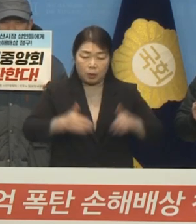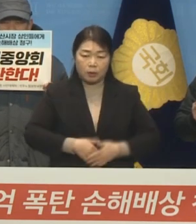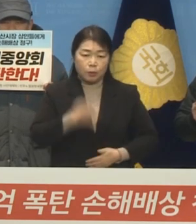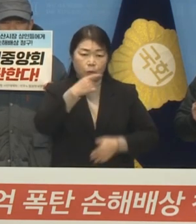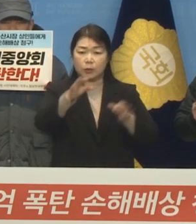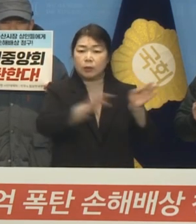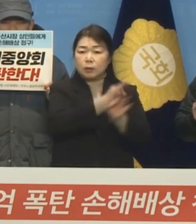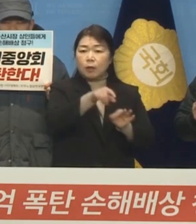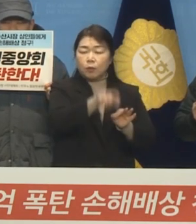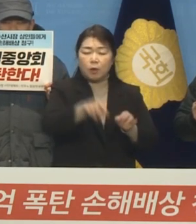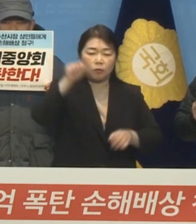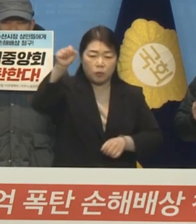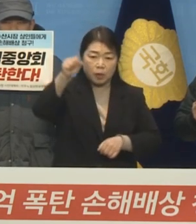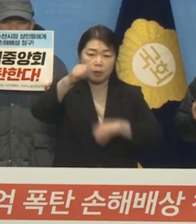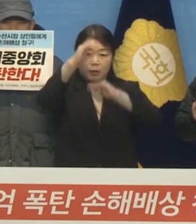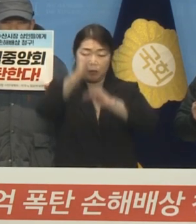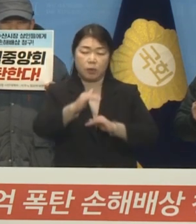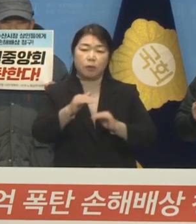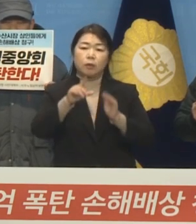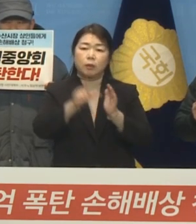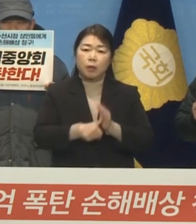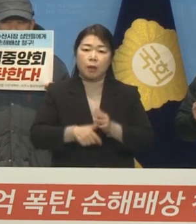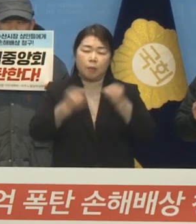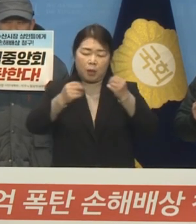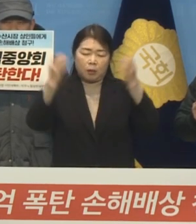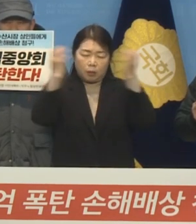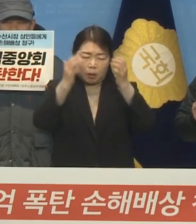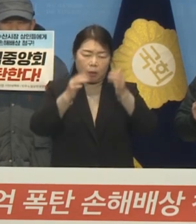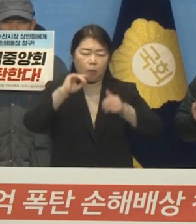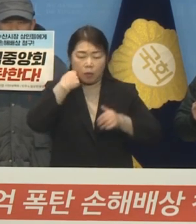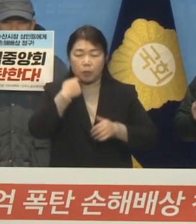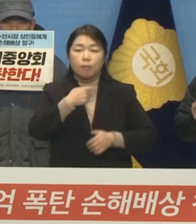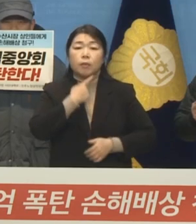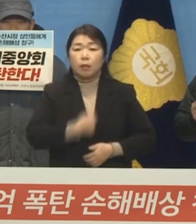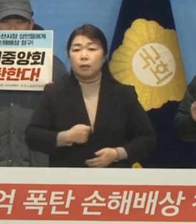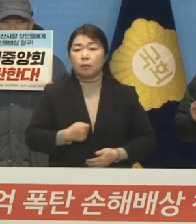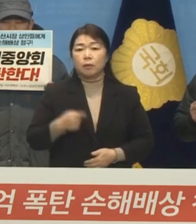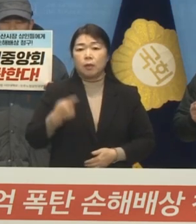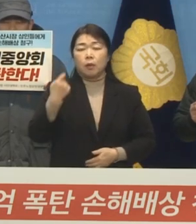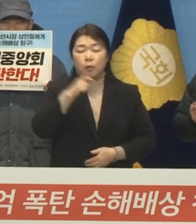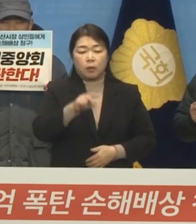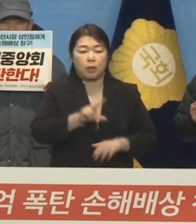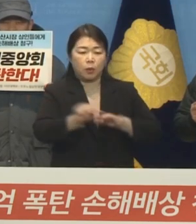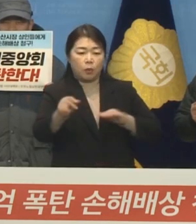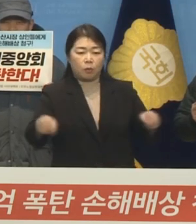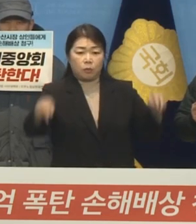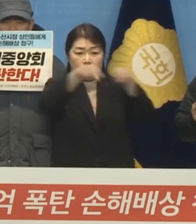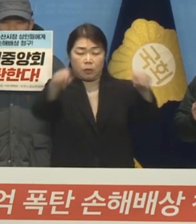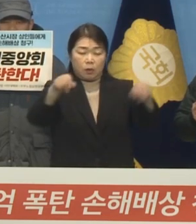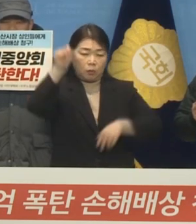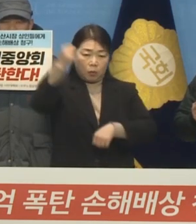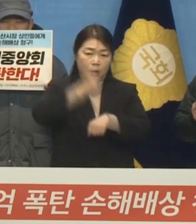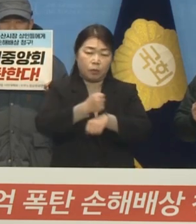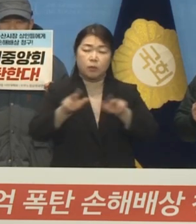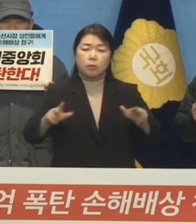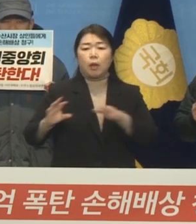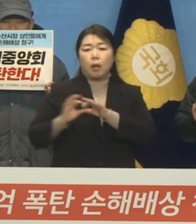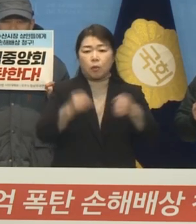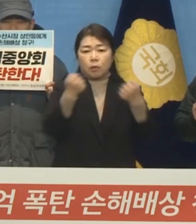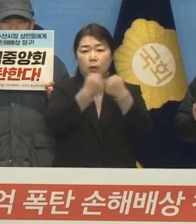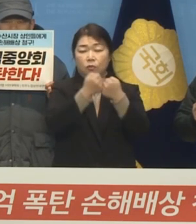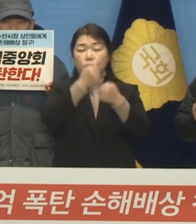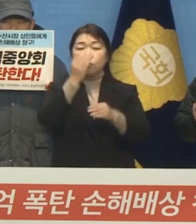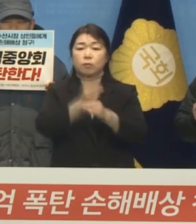노량진 수산시장 투쟁의 과정에서 수많은 난관과 고초를 겪으면서 노량진역 6교에서 농성하며 지금까지 싸우고